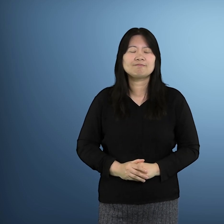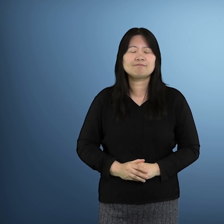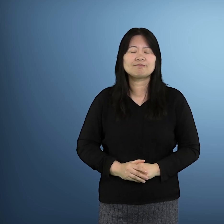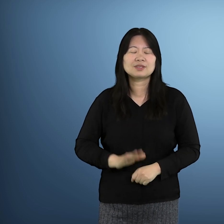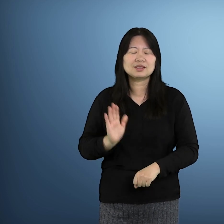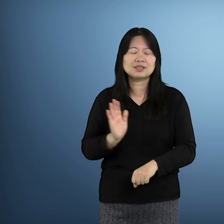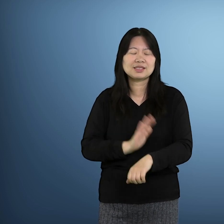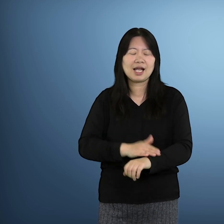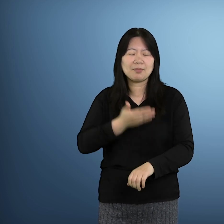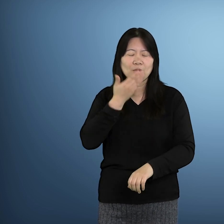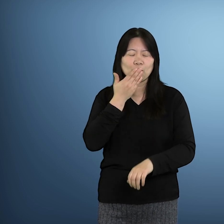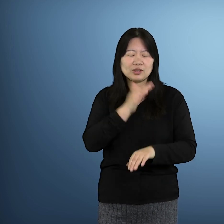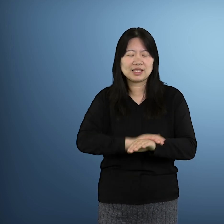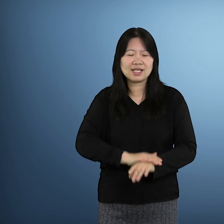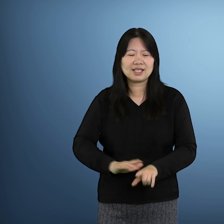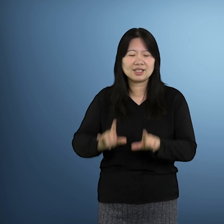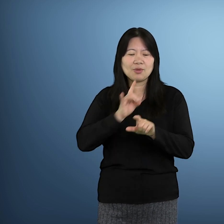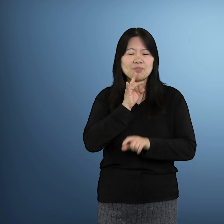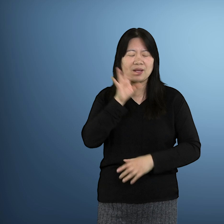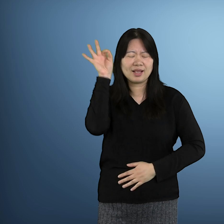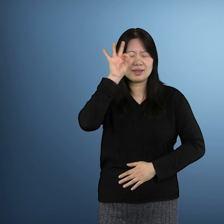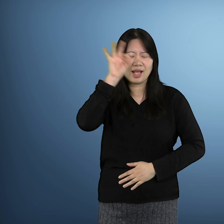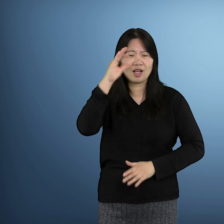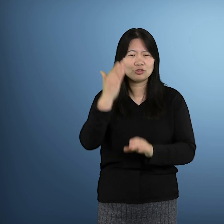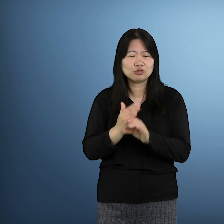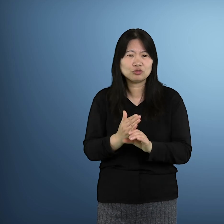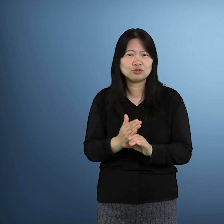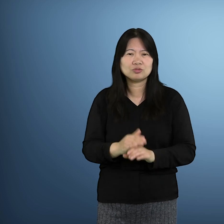잘 먹고 잘 사는 것을 추구한다면,